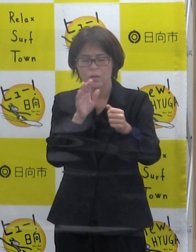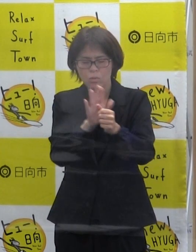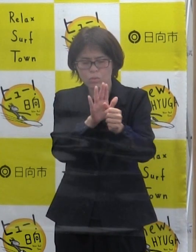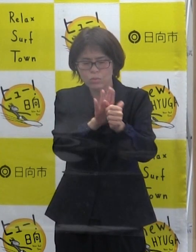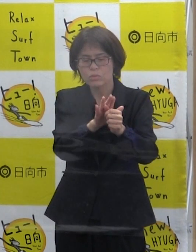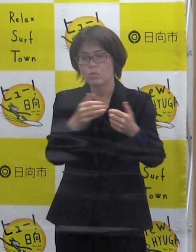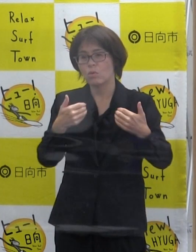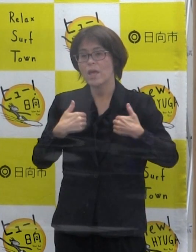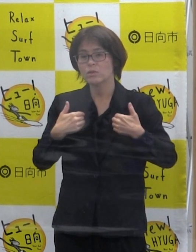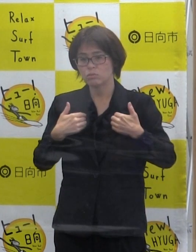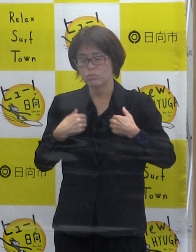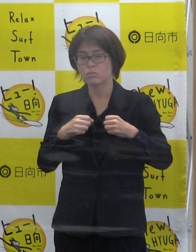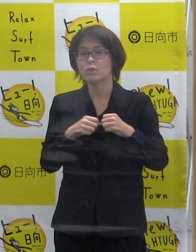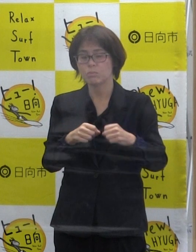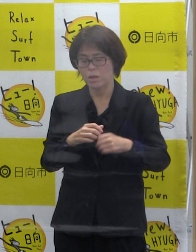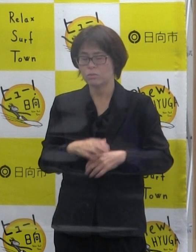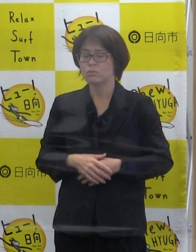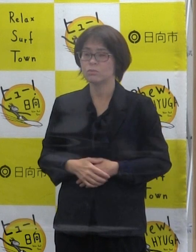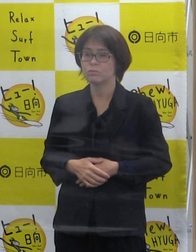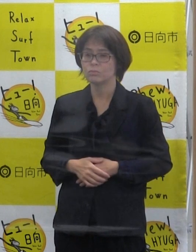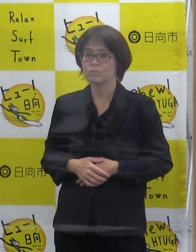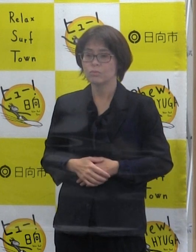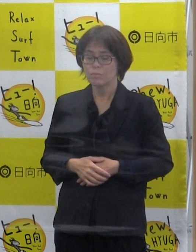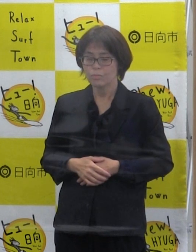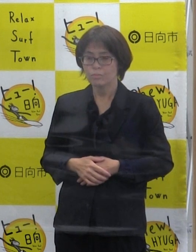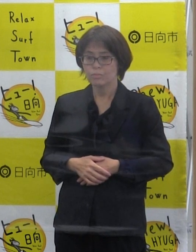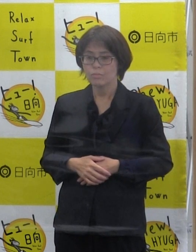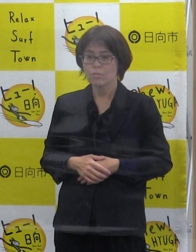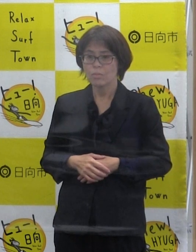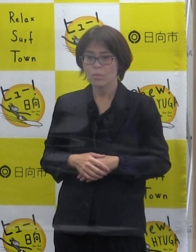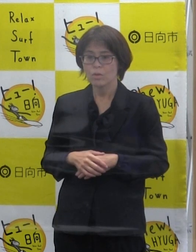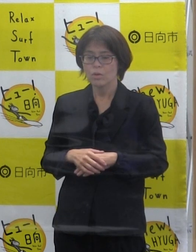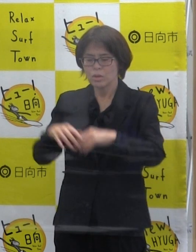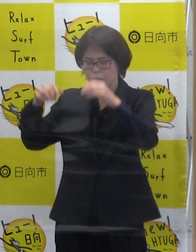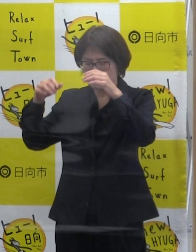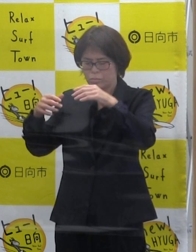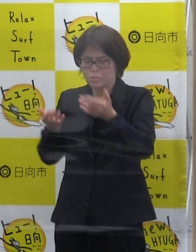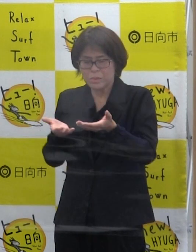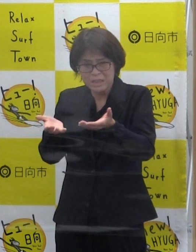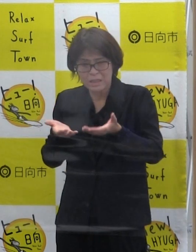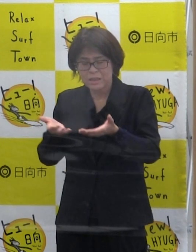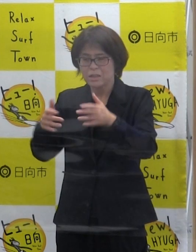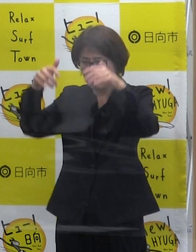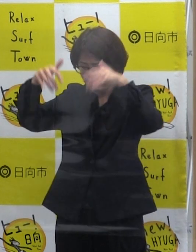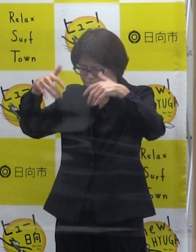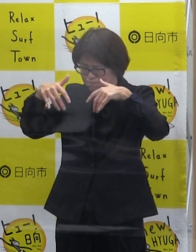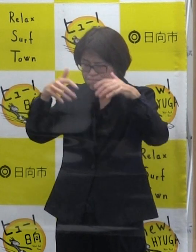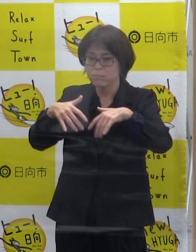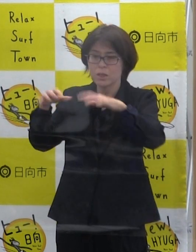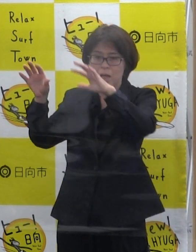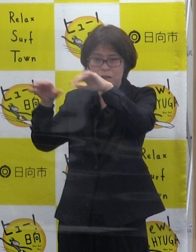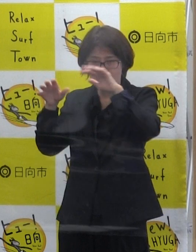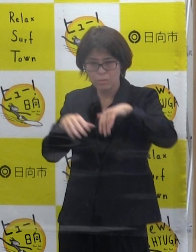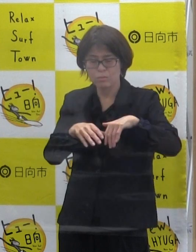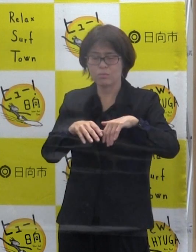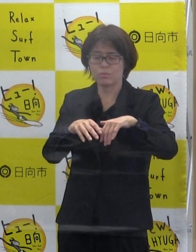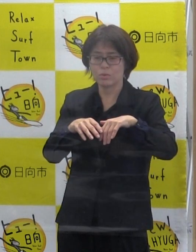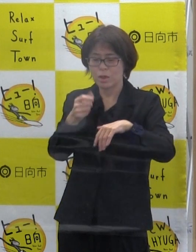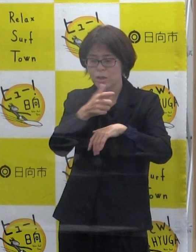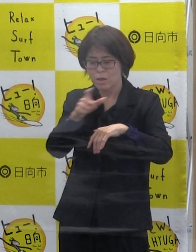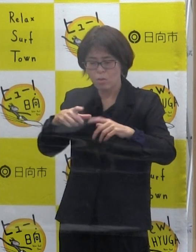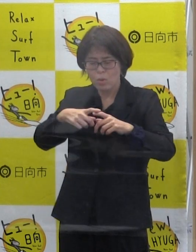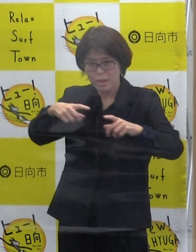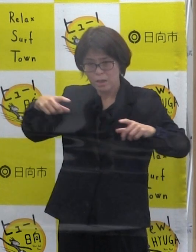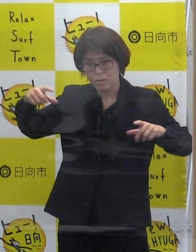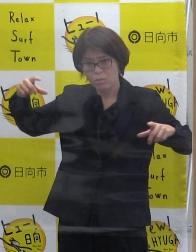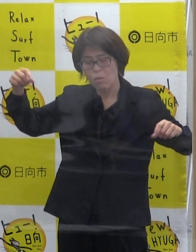施することとしています。地震や集中豪雨、相次ぐ台風襲来など、全国各地で災